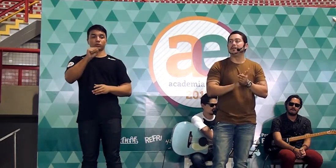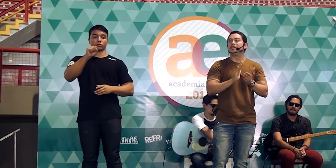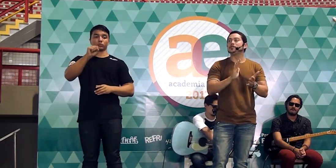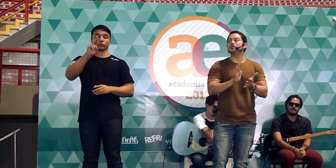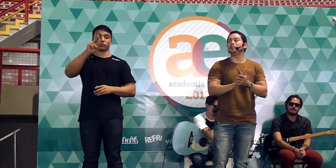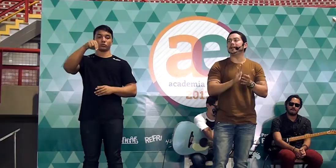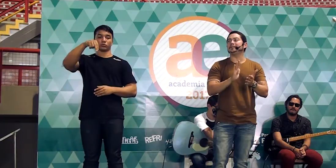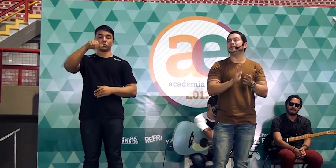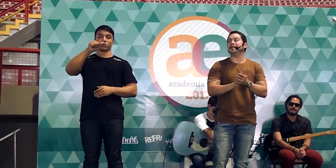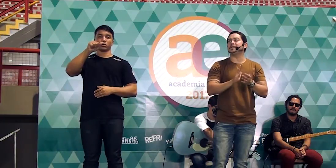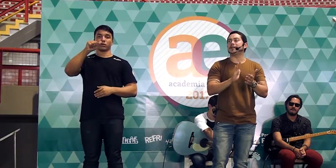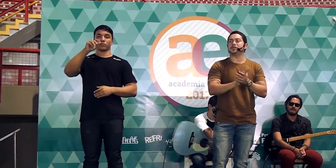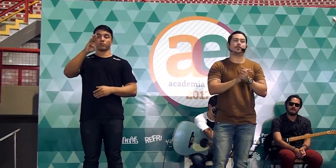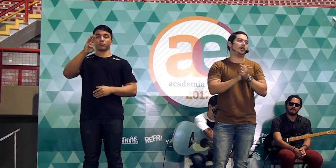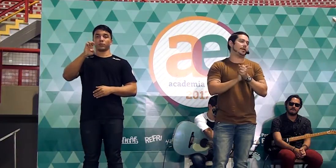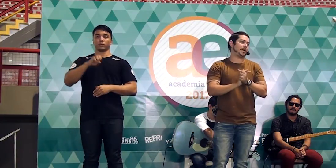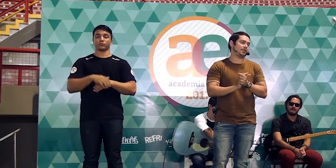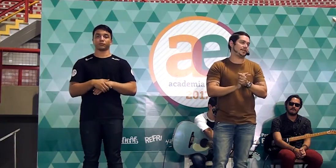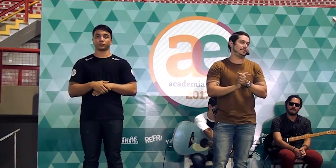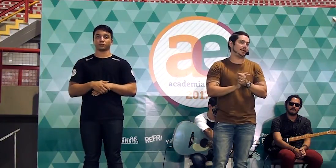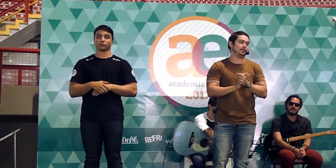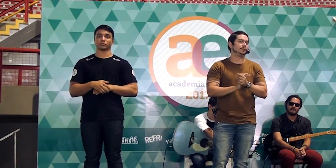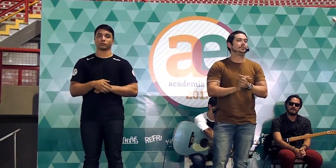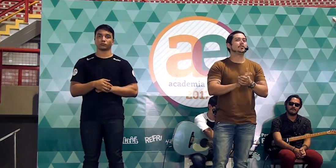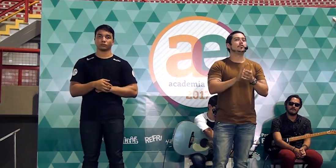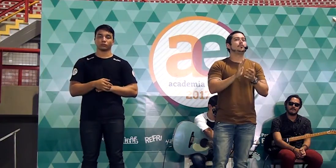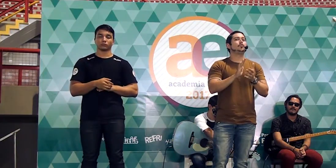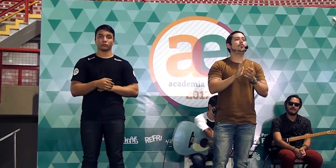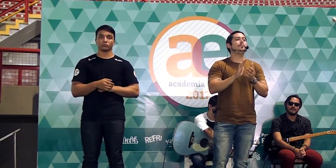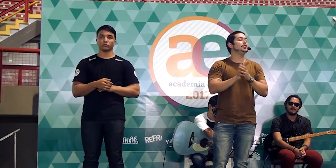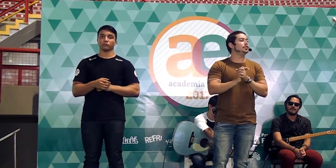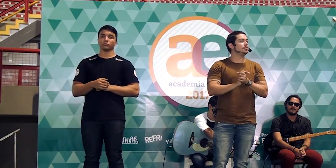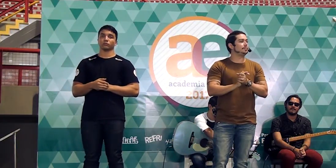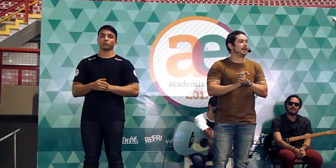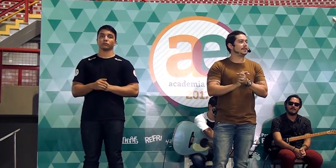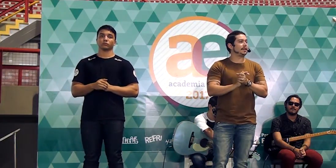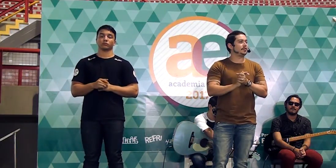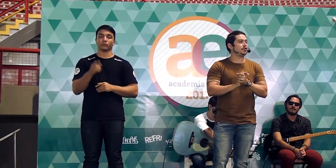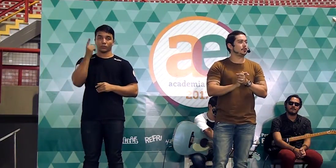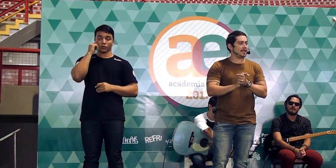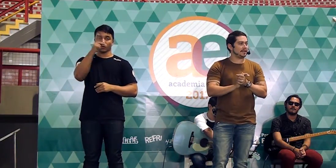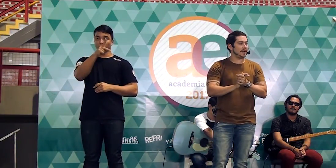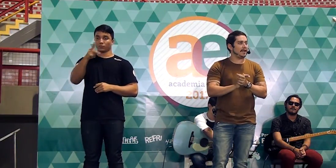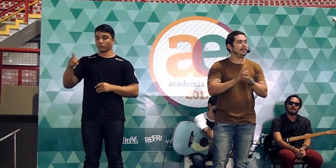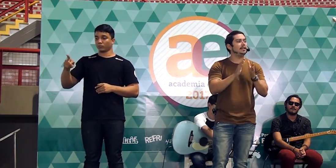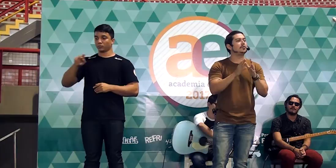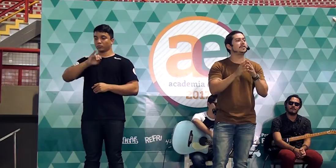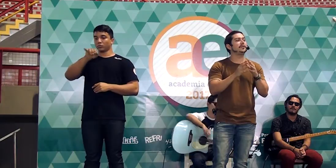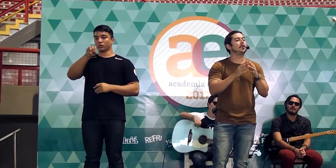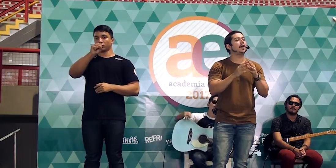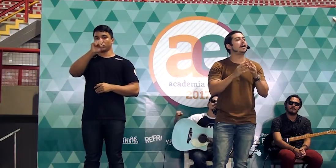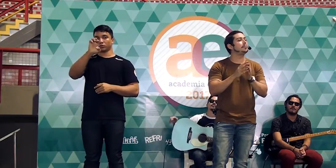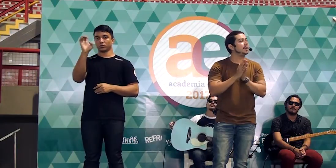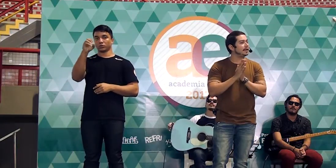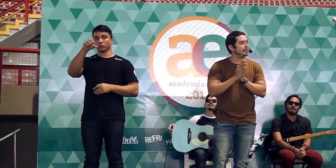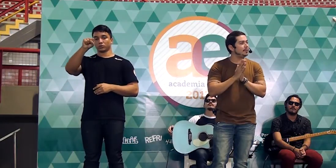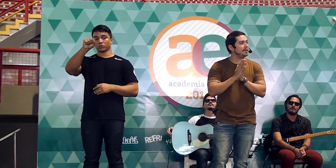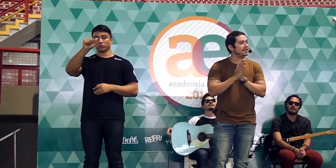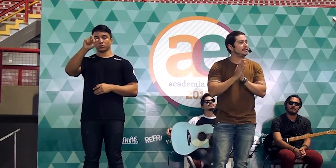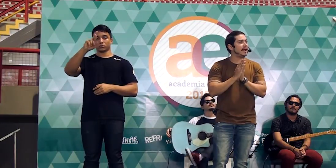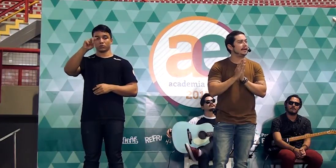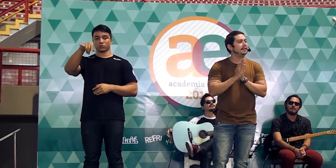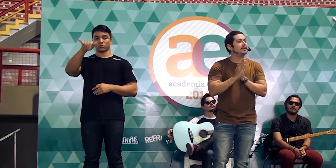SUNAB, Superintendência Nacional de Abastecimento. O menino presidente, José Sarney, inclusive criou uma